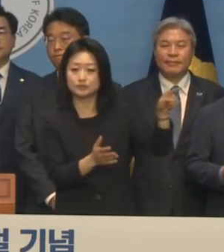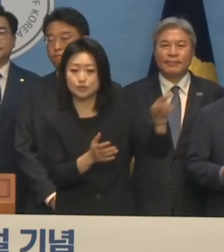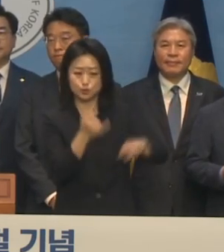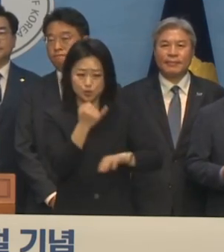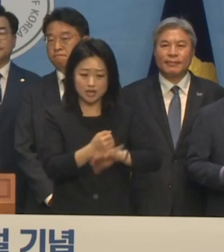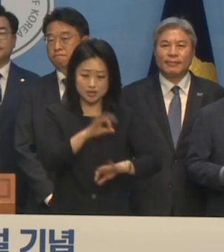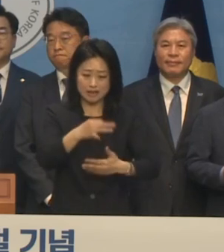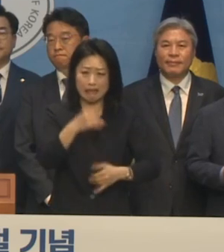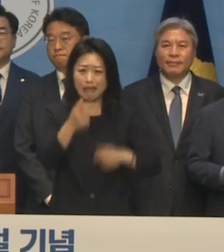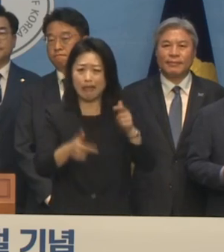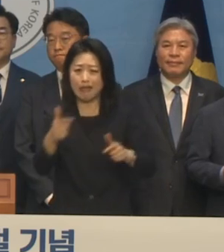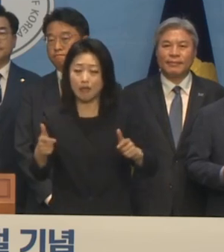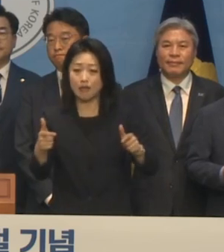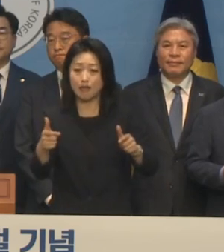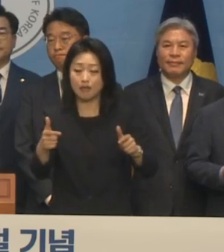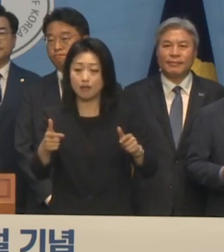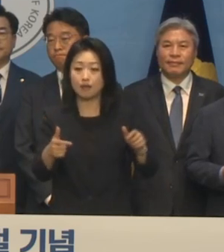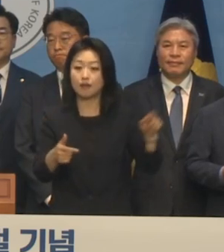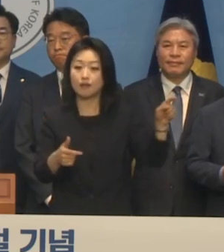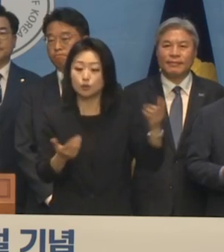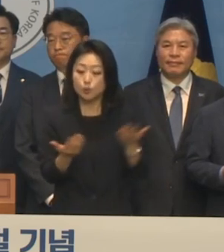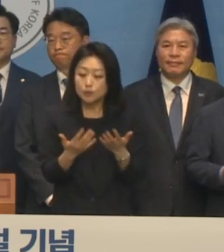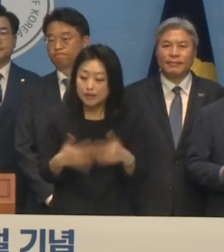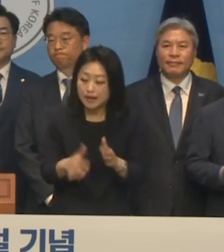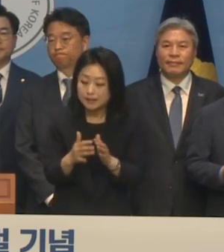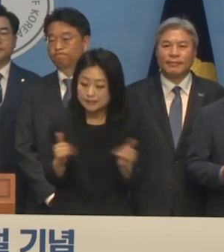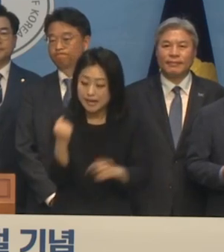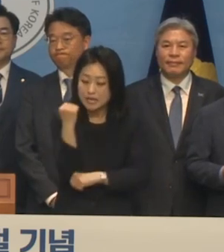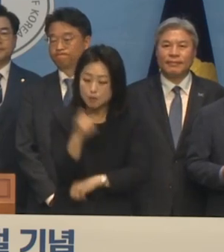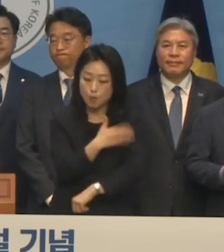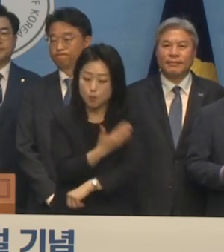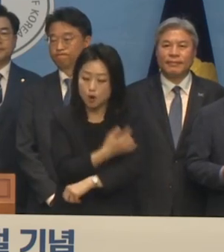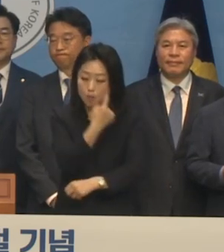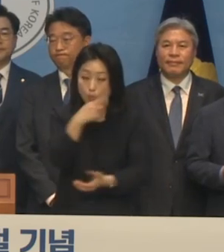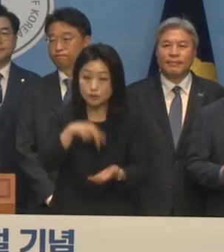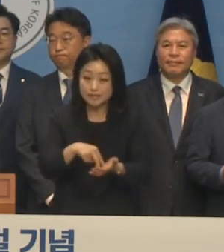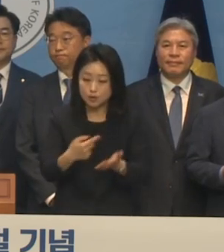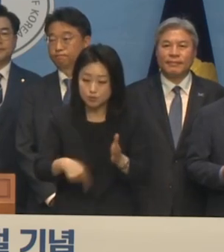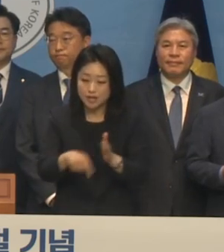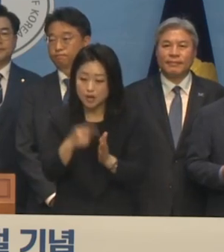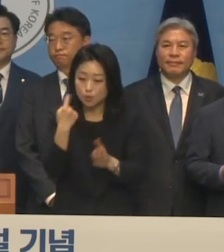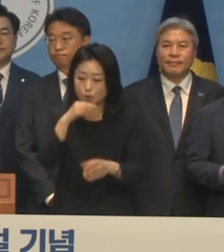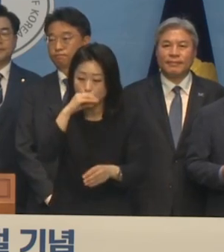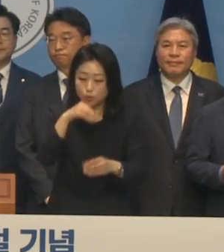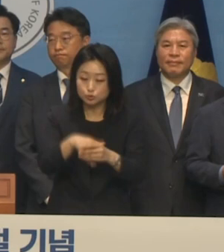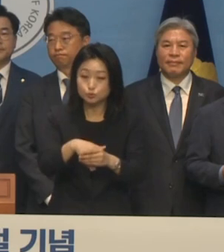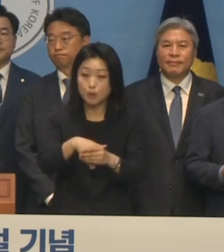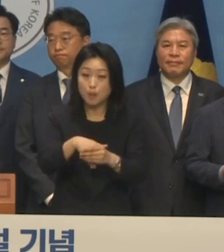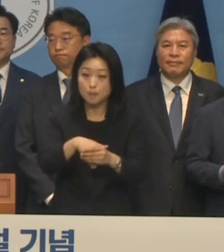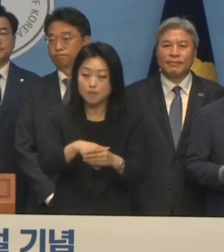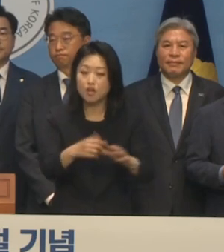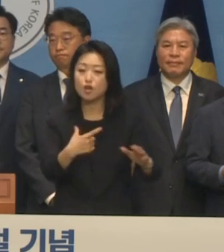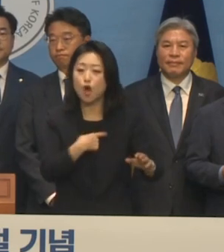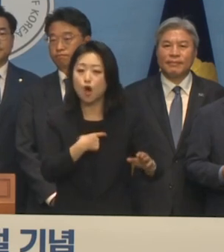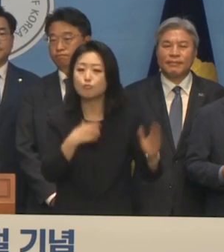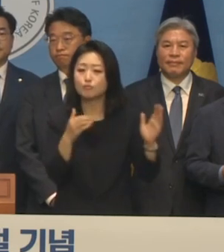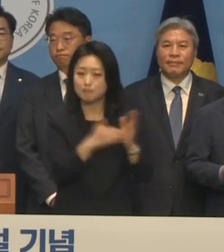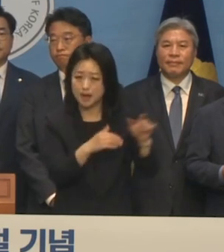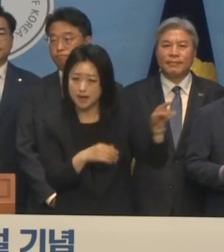추진, 그리고 노동약자들의 최소한의 기본권 보장을 위한 노란봉투법에 대한 거부권 행사